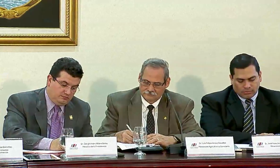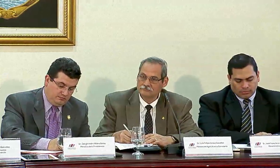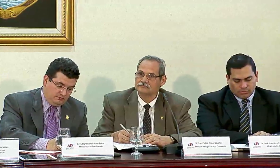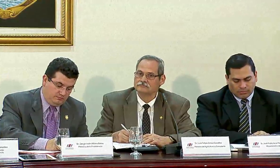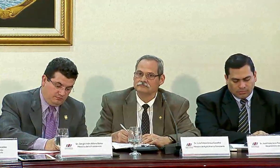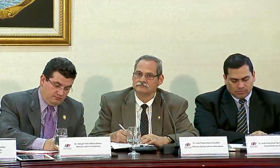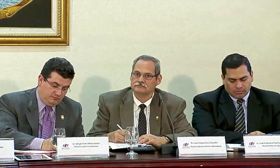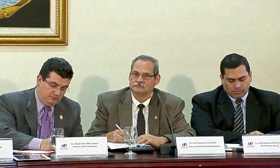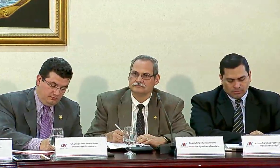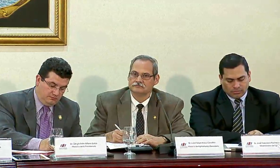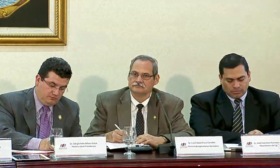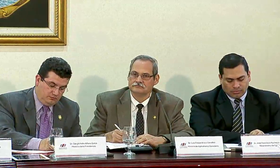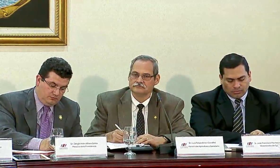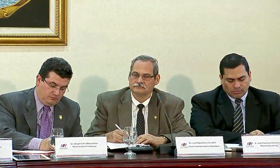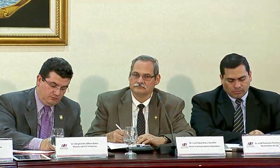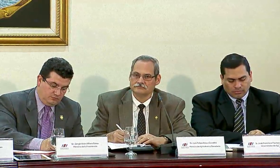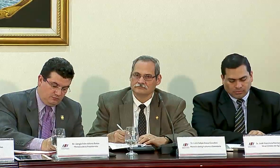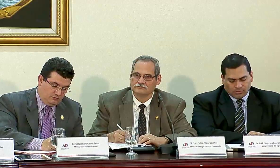Sí, ya tengo.